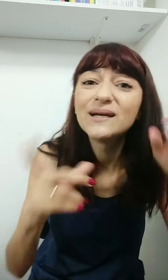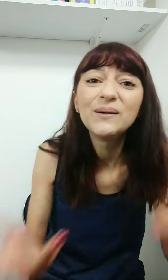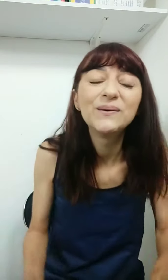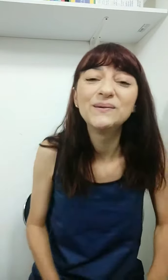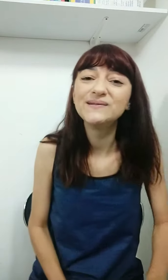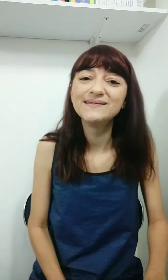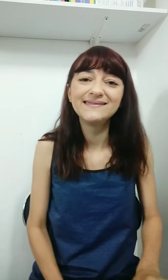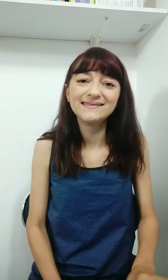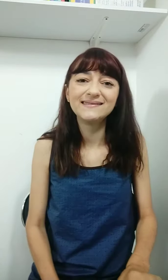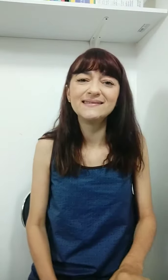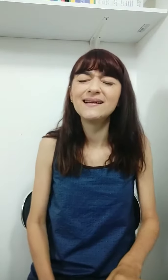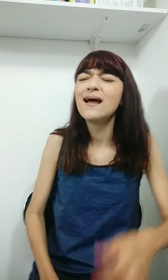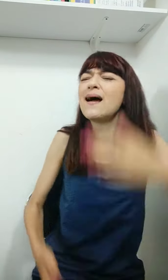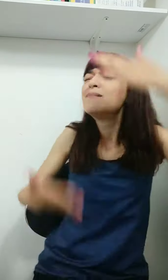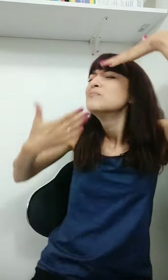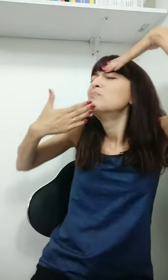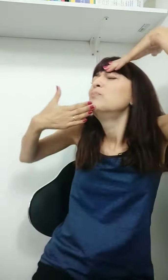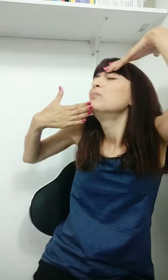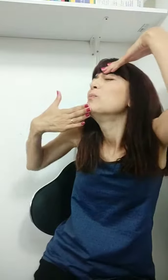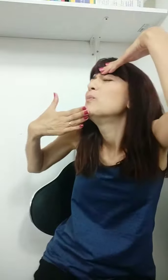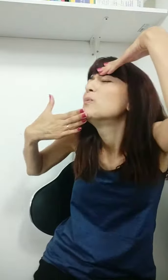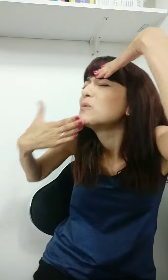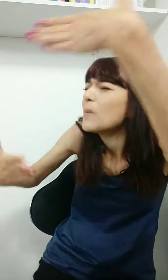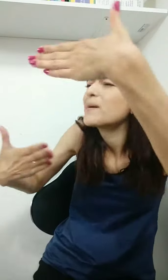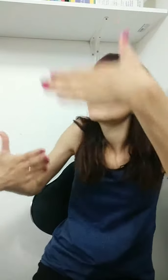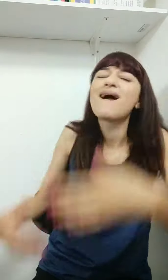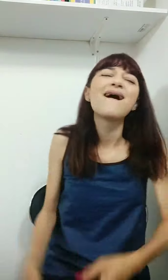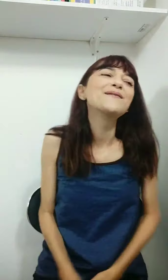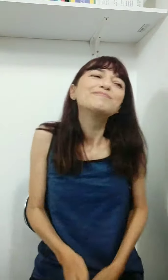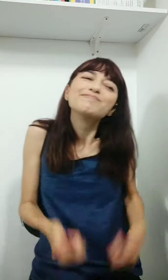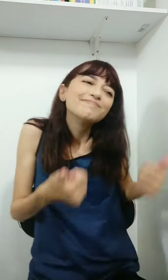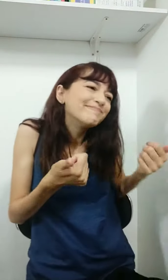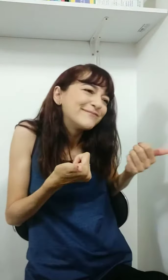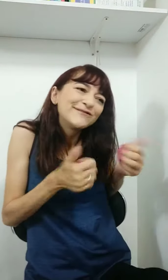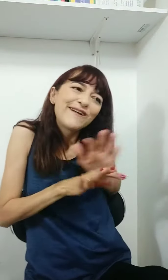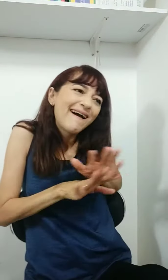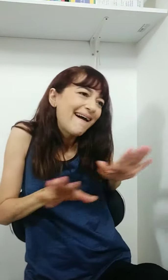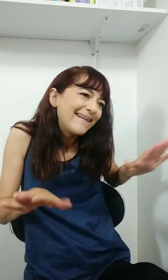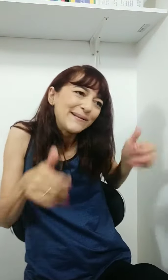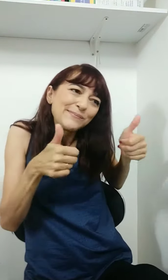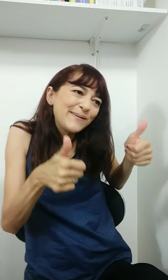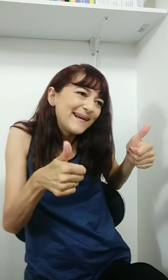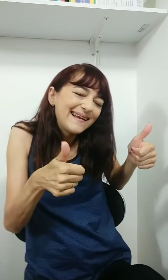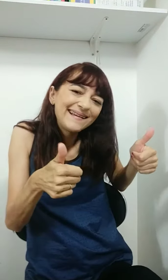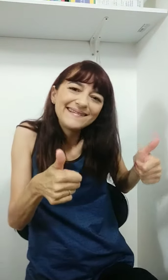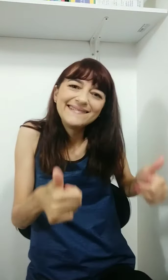são questões culturais da cultura surda. Então você fala ali, muito obrigado, ele simplesmente fala, tudo bem,